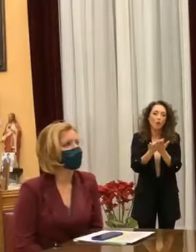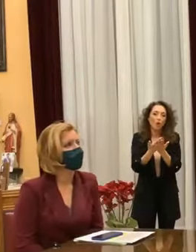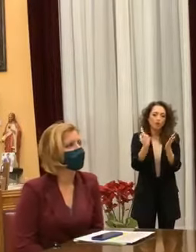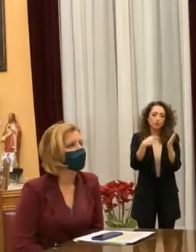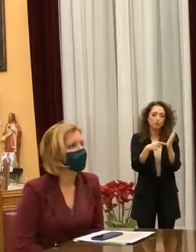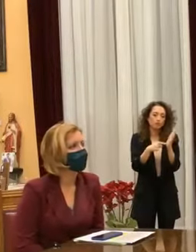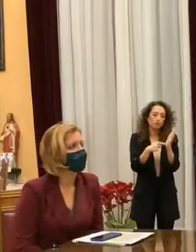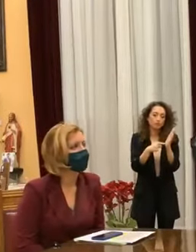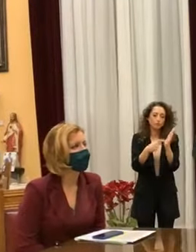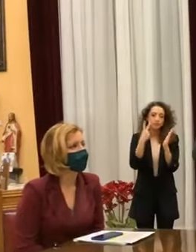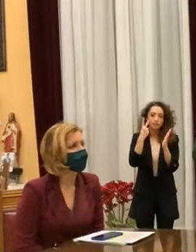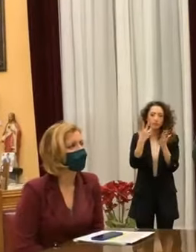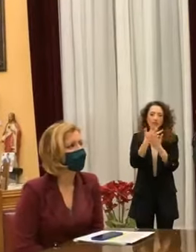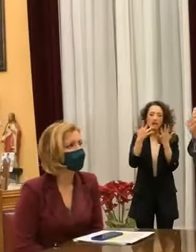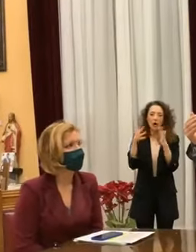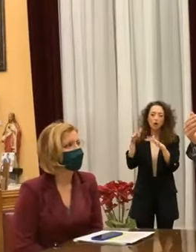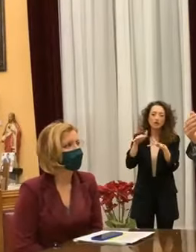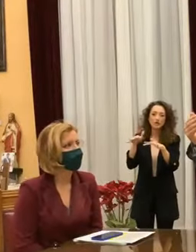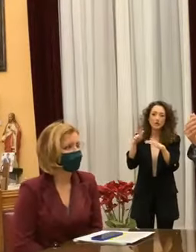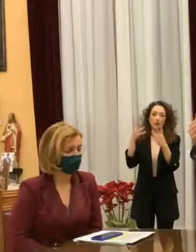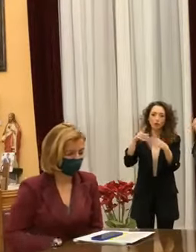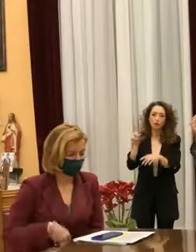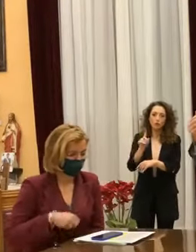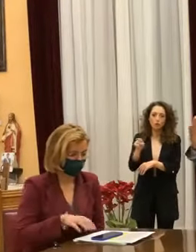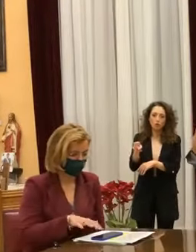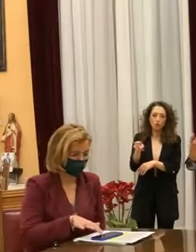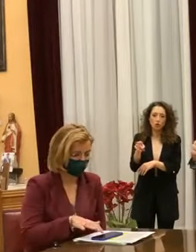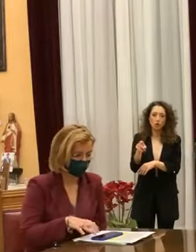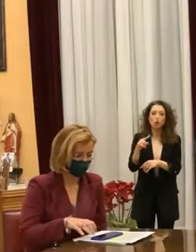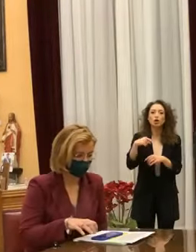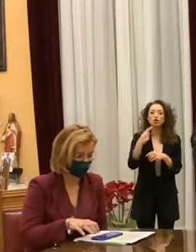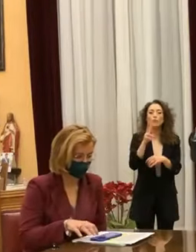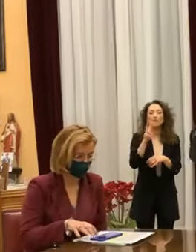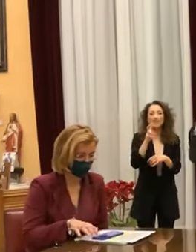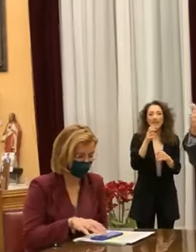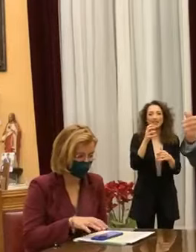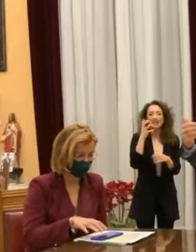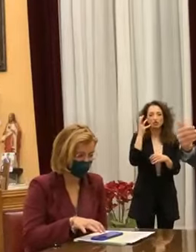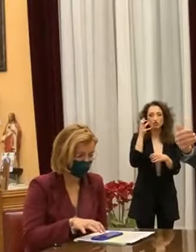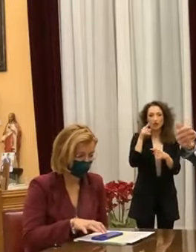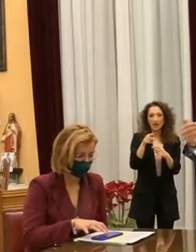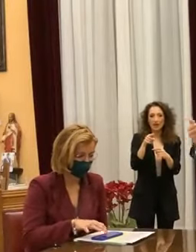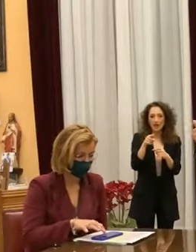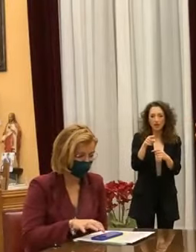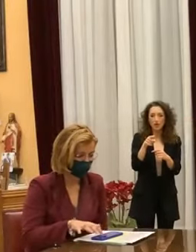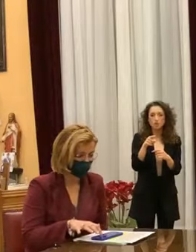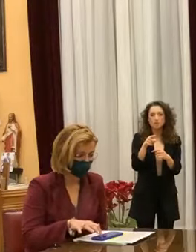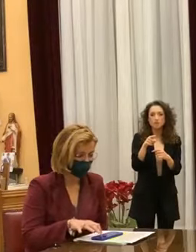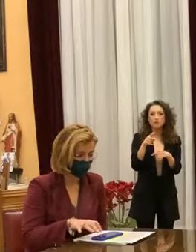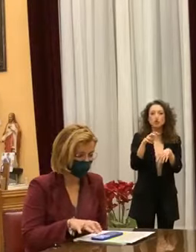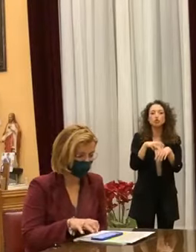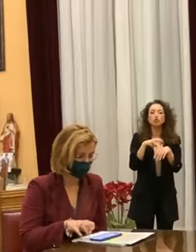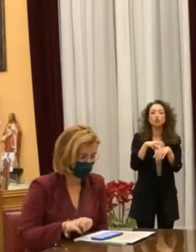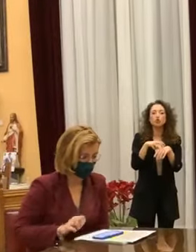il 20 di gennaio, viene anche audito il dottore Paolo